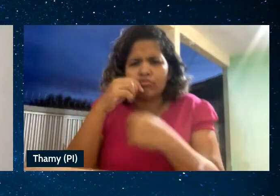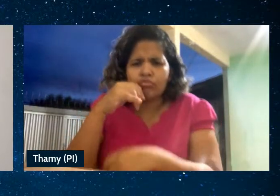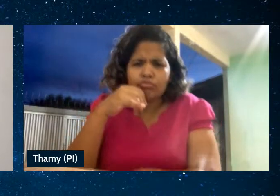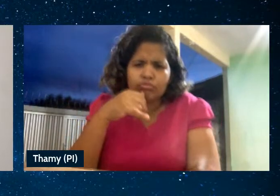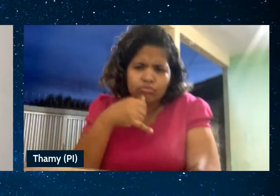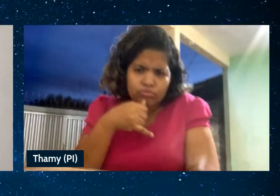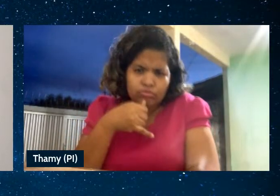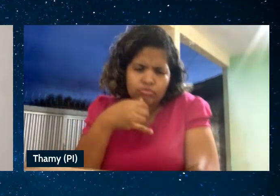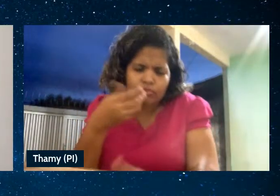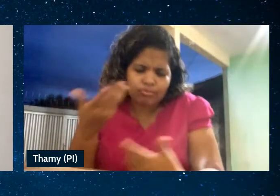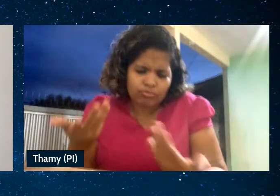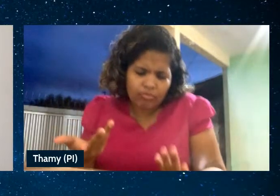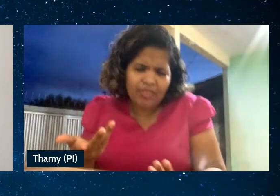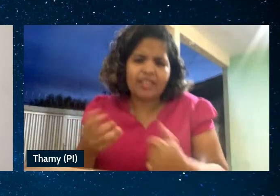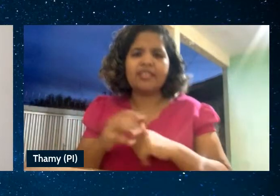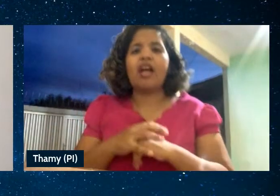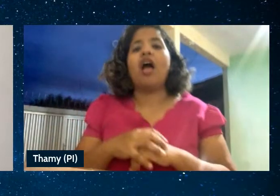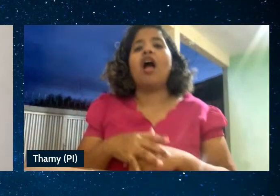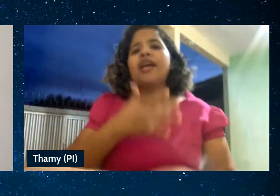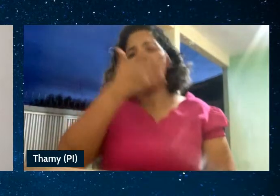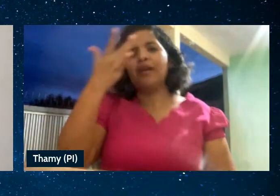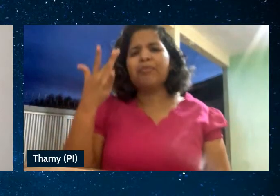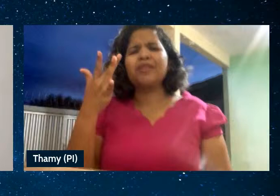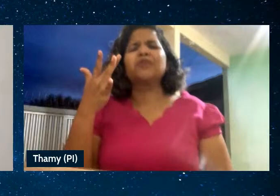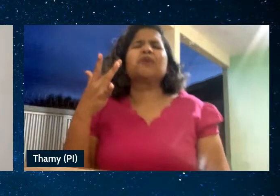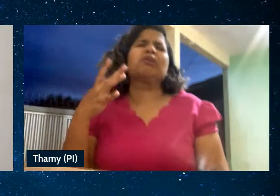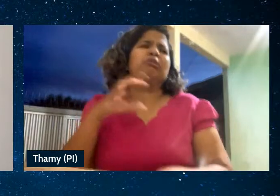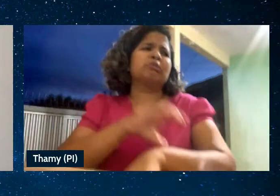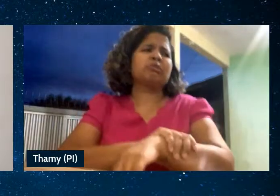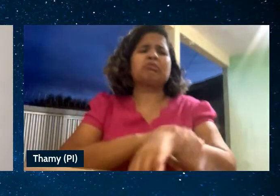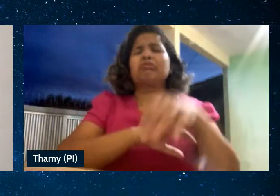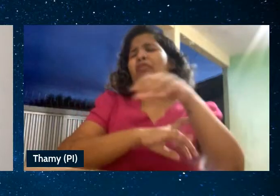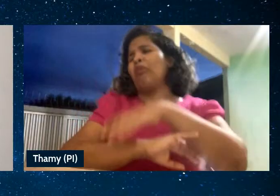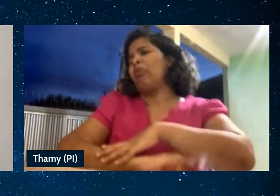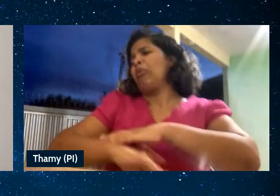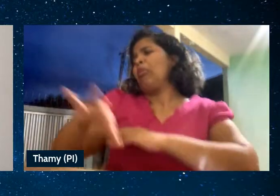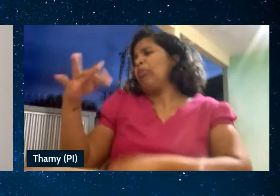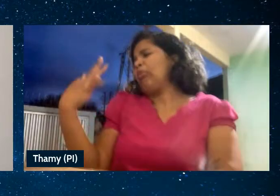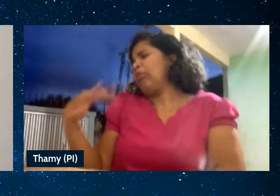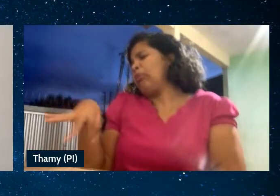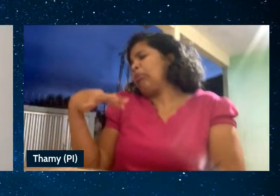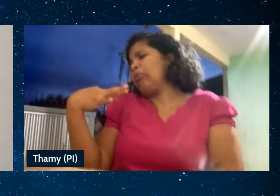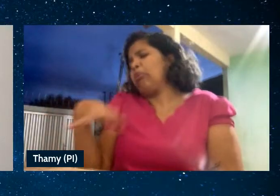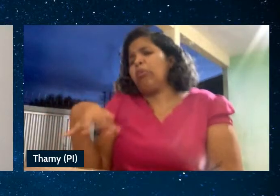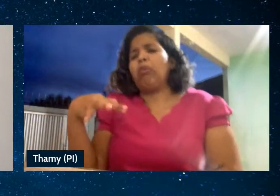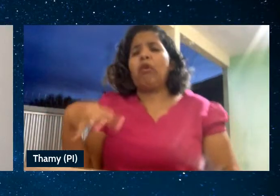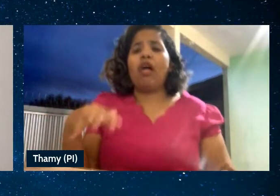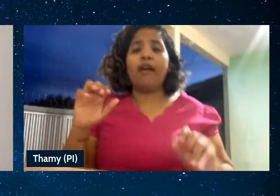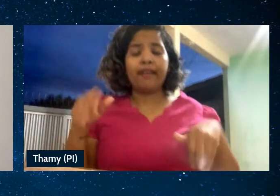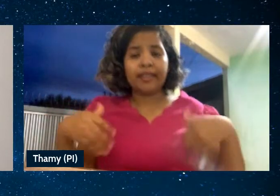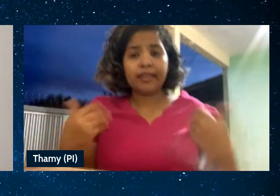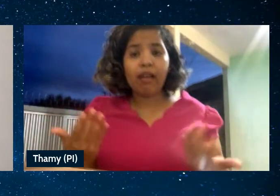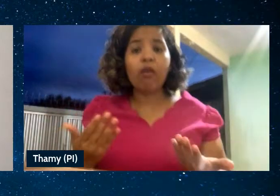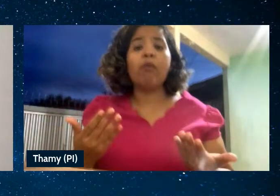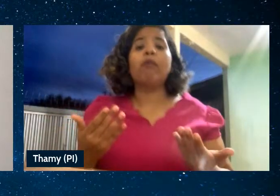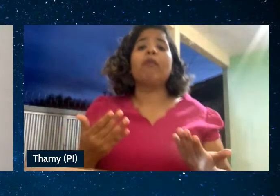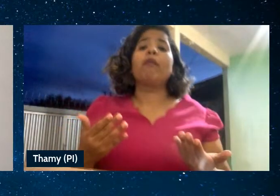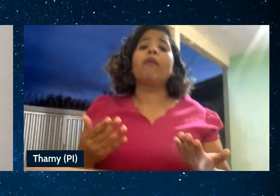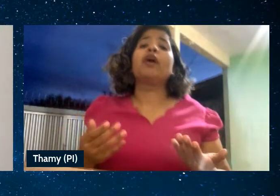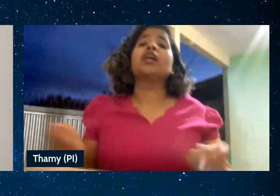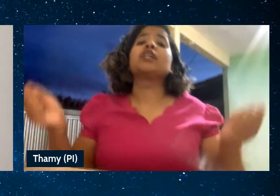né E se queixando de Dores não sei o qu e etc e tal então que nós possamos Olha